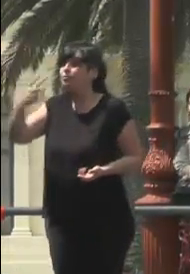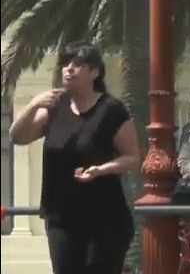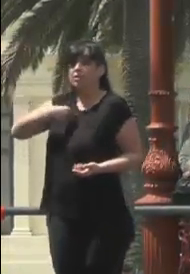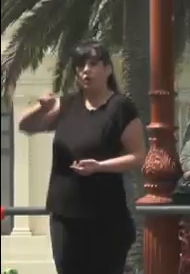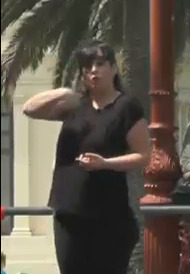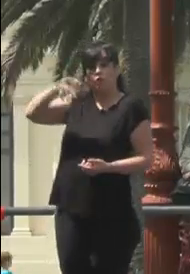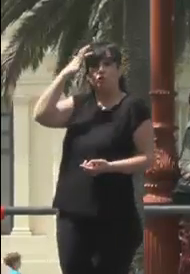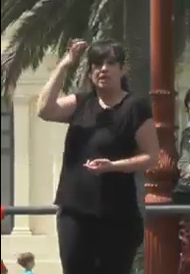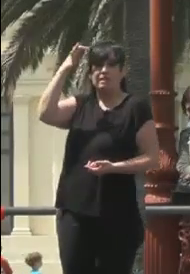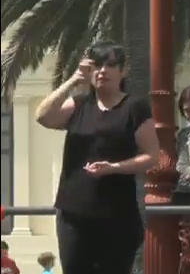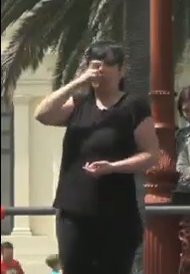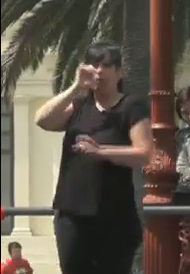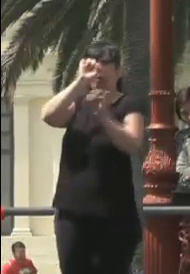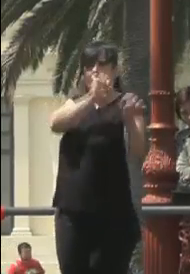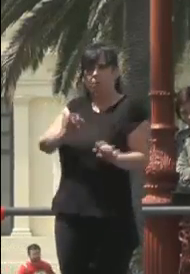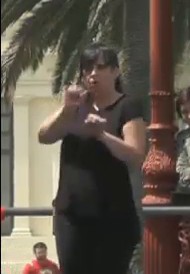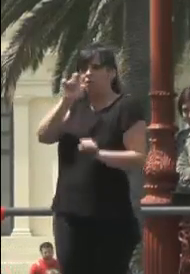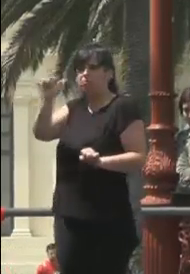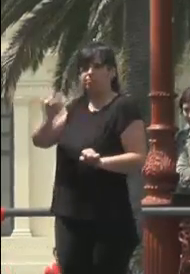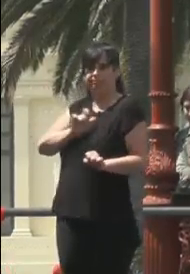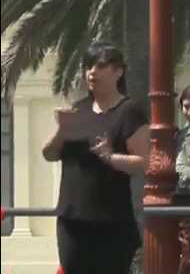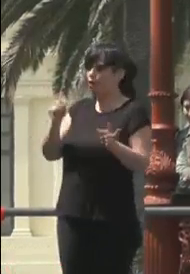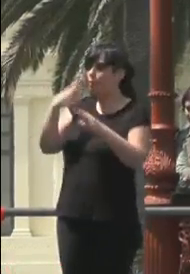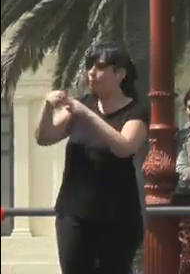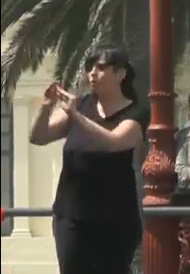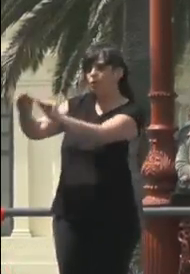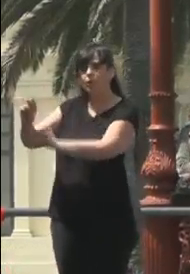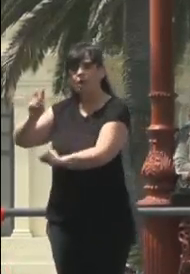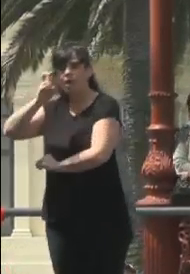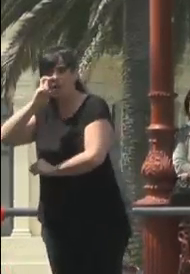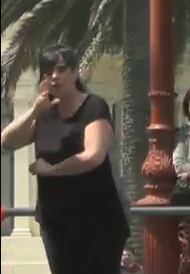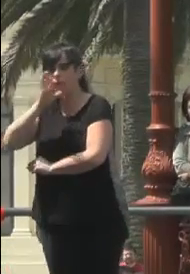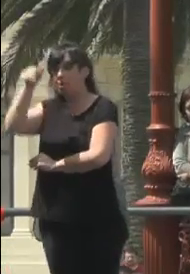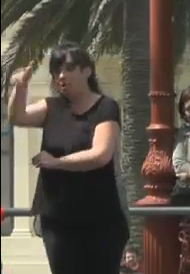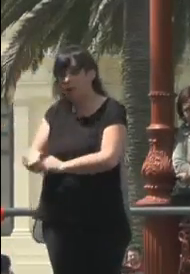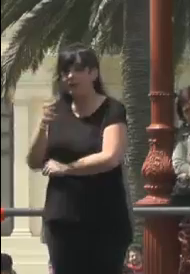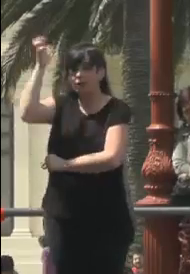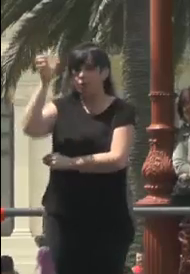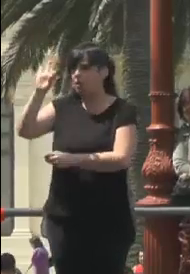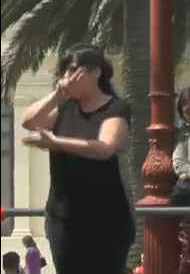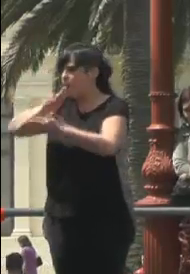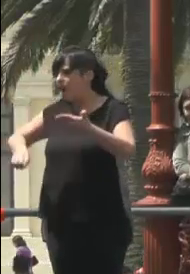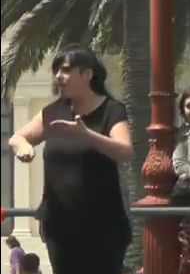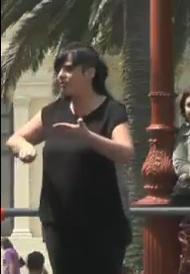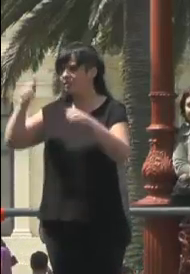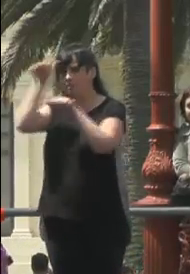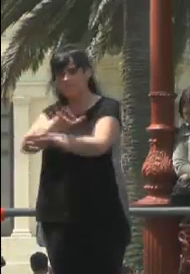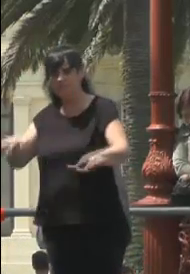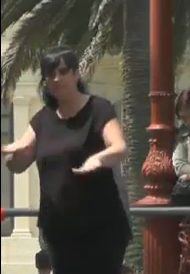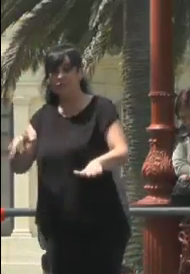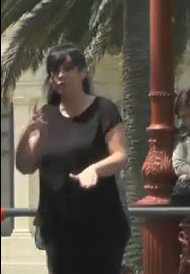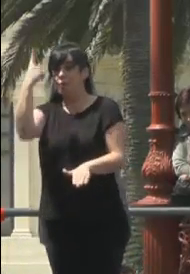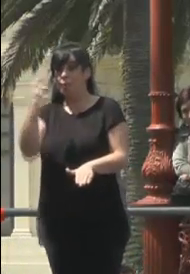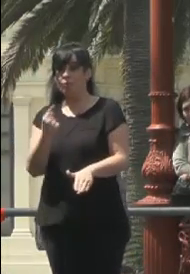Bellas son as súas políticas que permiten que haxa nenos e nenas en Coruña, en Galicia, que non poden facer